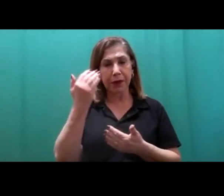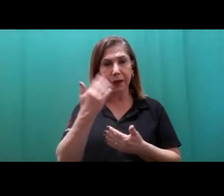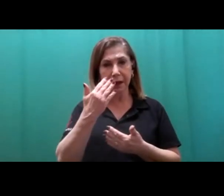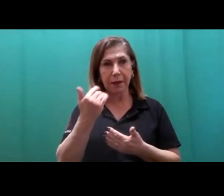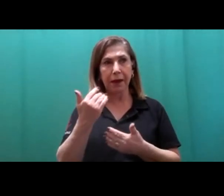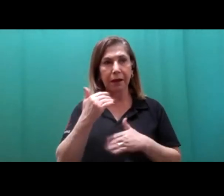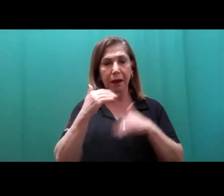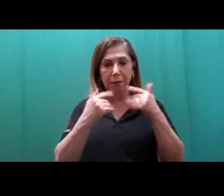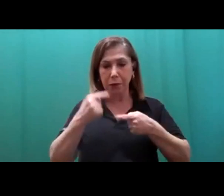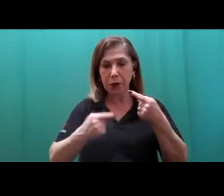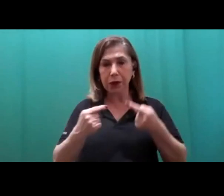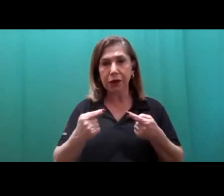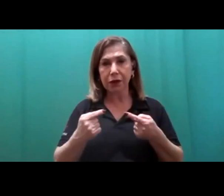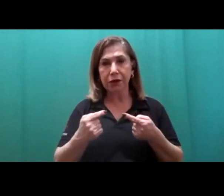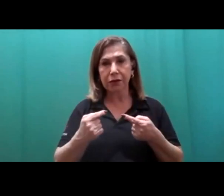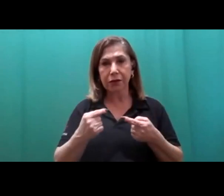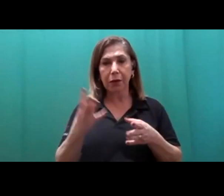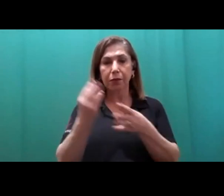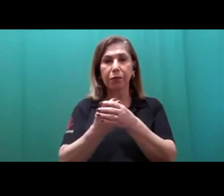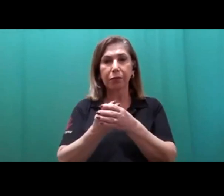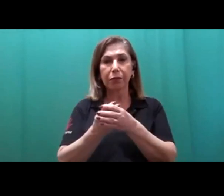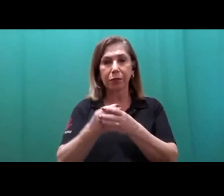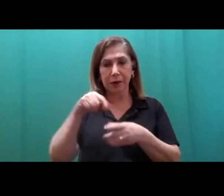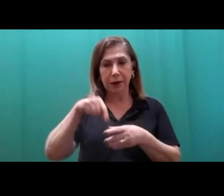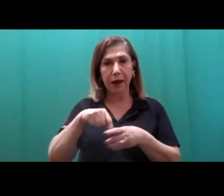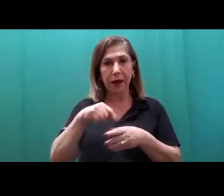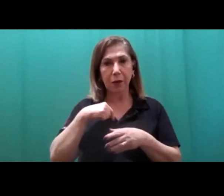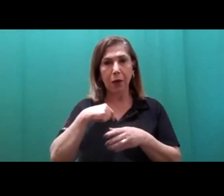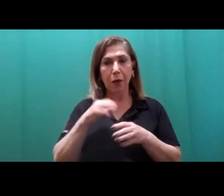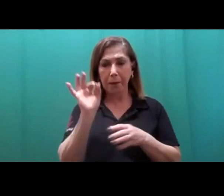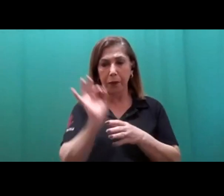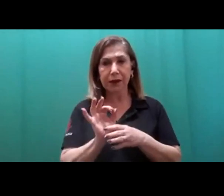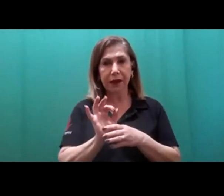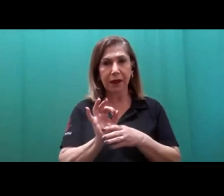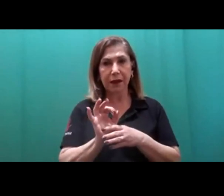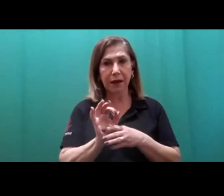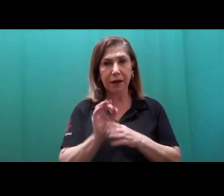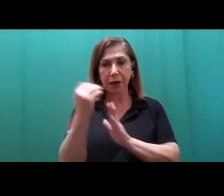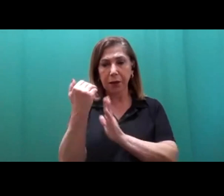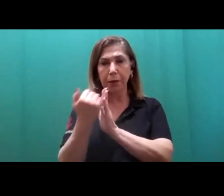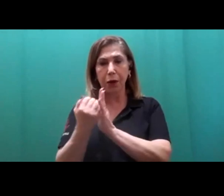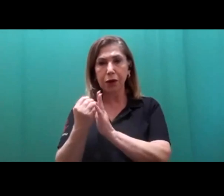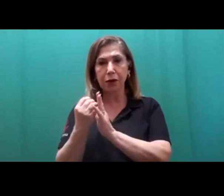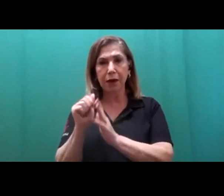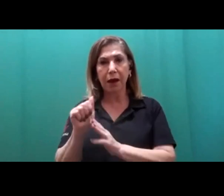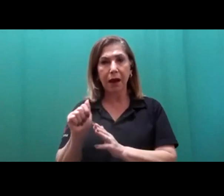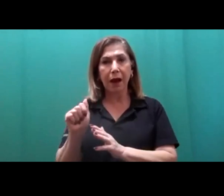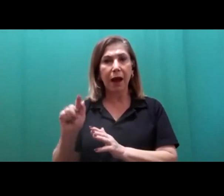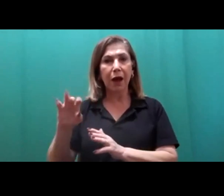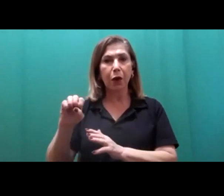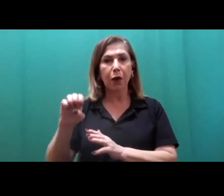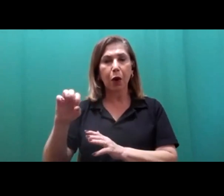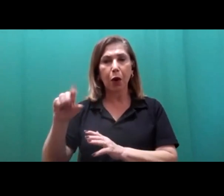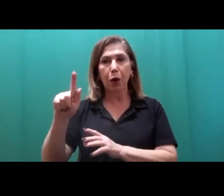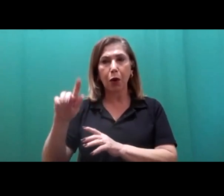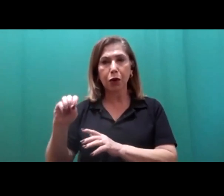de políticas, não foi inserido na mesma proporção na construção de um projeto agroecológico que acessasse, que